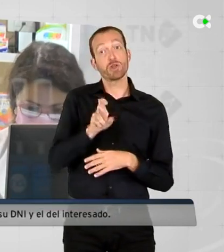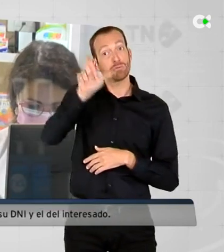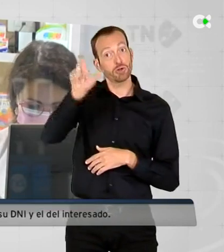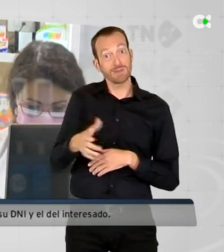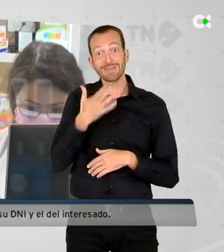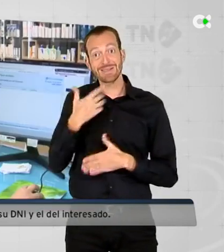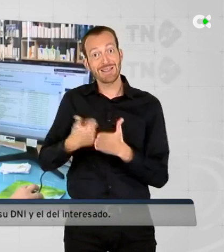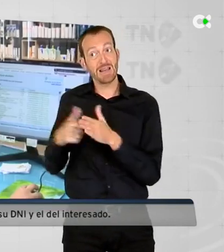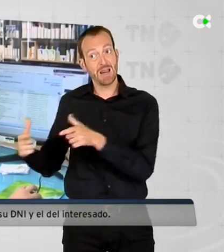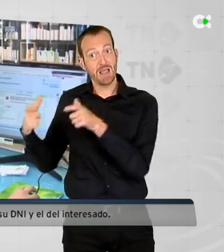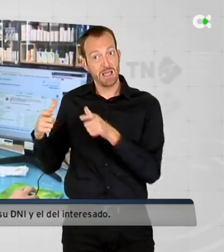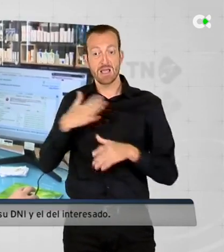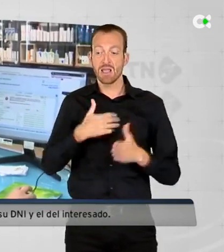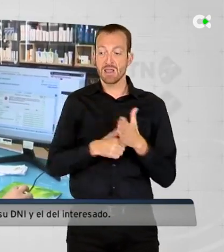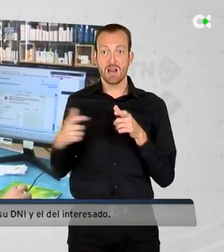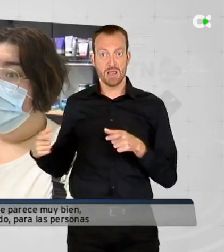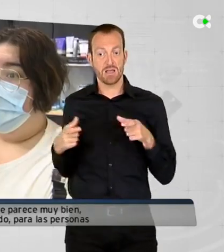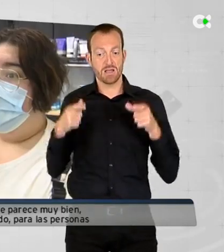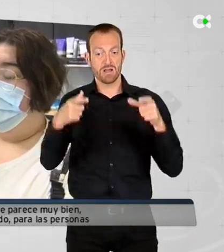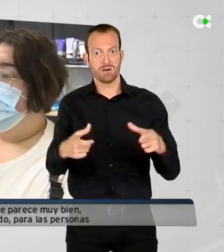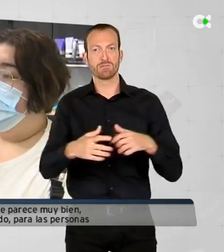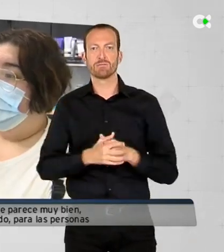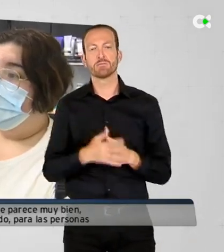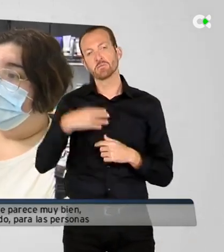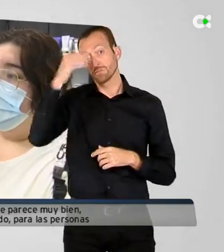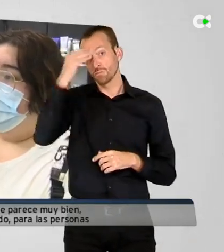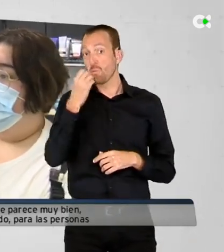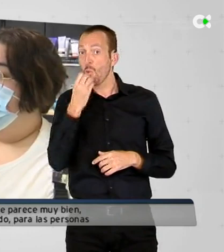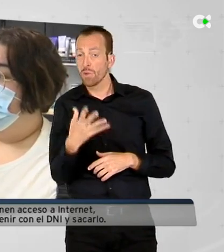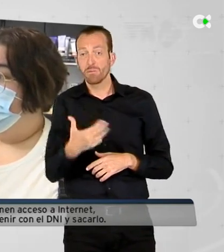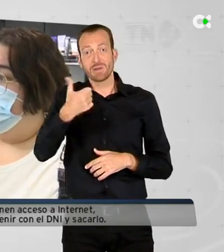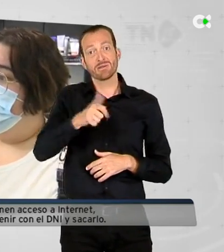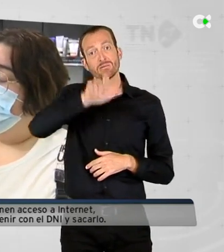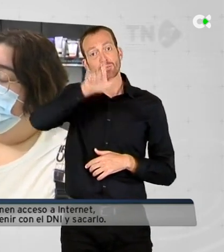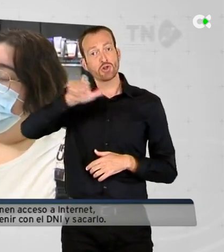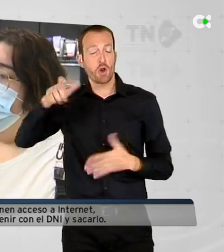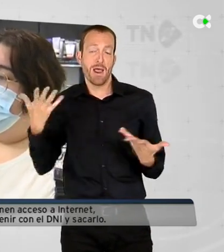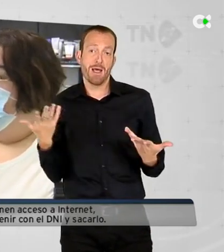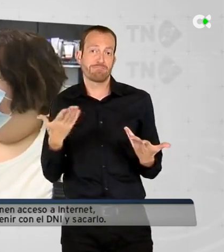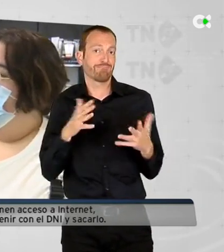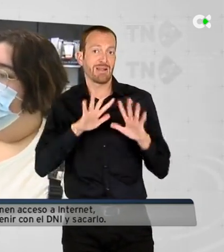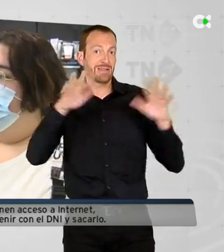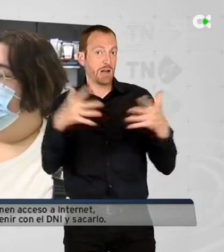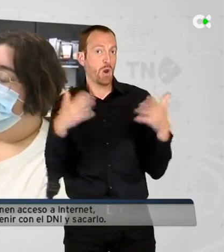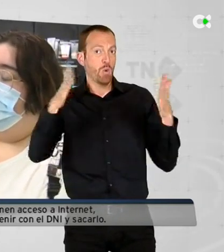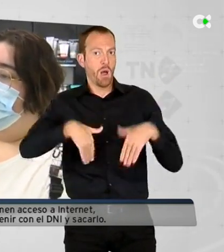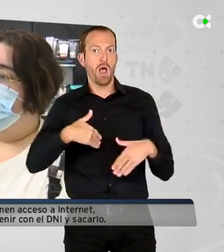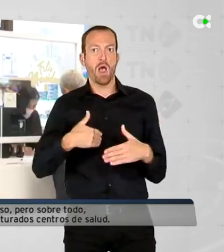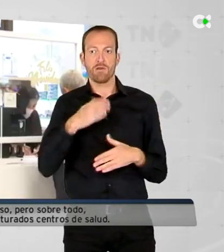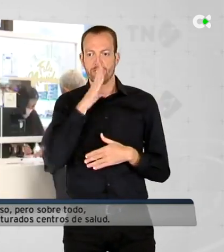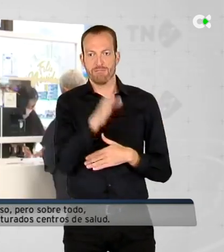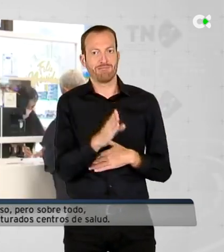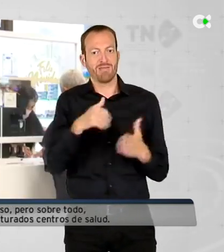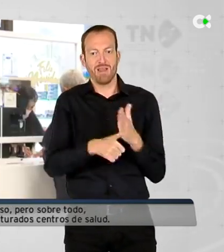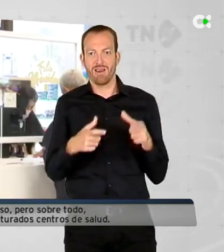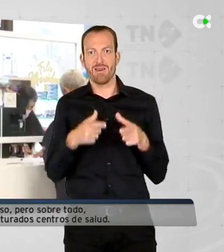presentando su DNI y el del interesado parece muy bien sobre todo para las personas que no tienen acceso a internet puedan venir y con el DNI sacarlo